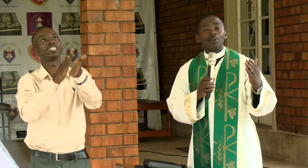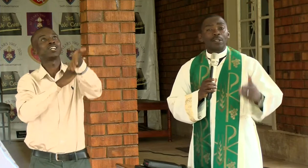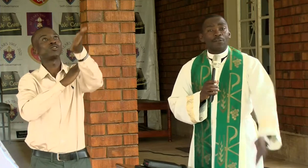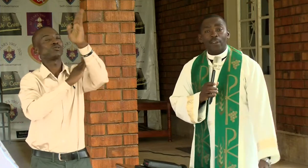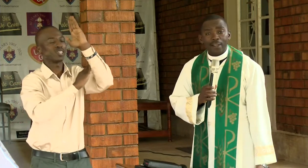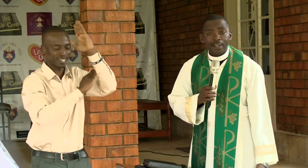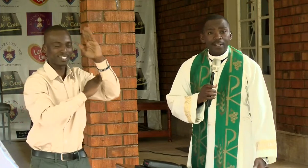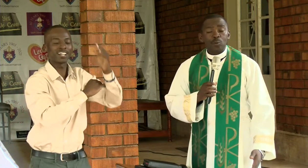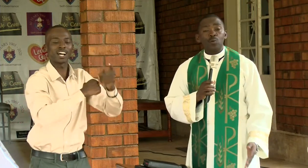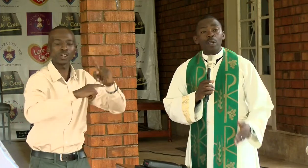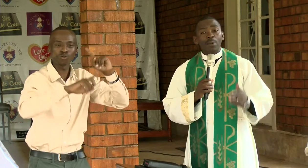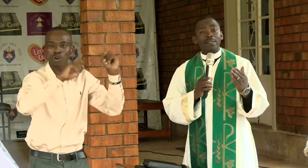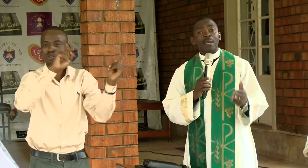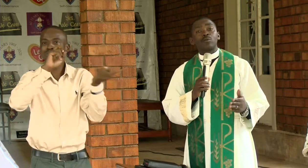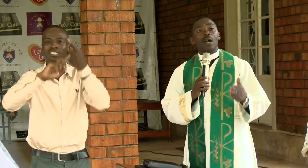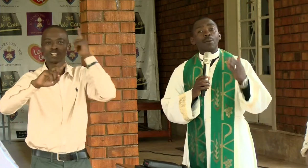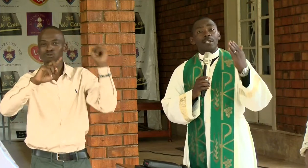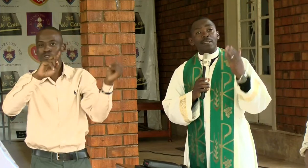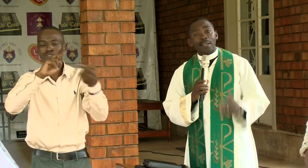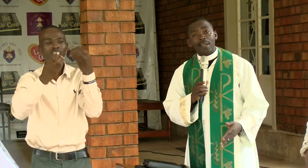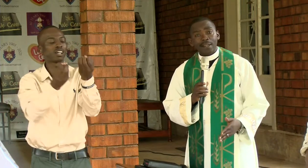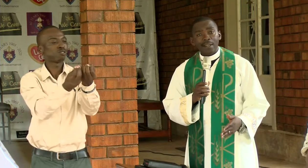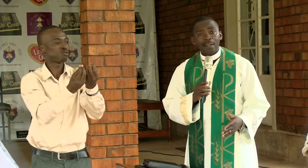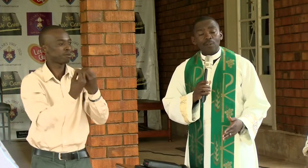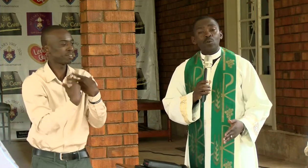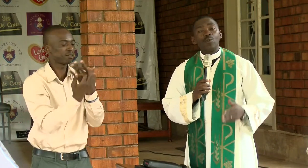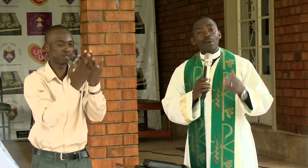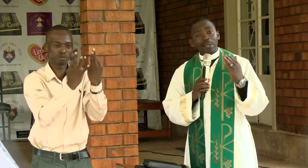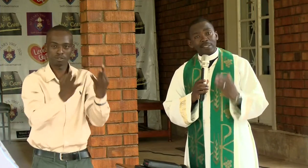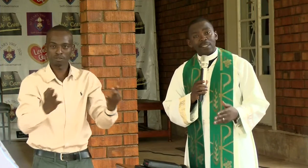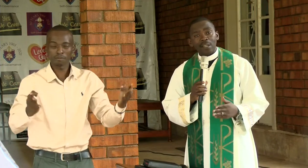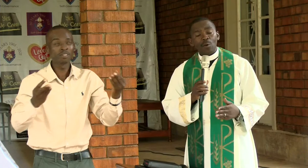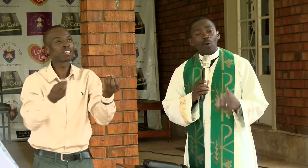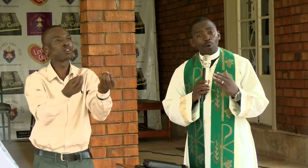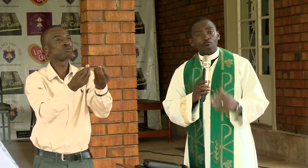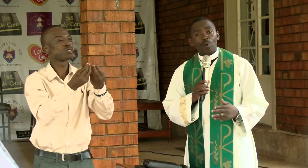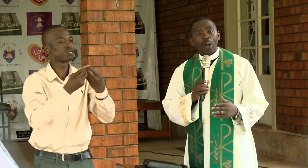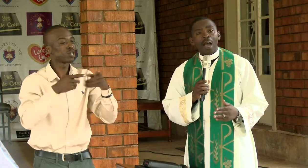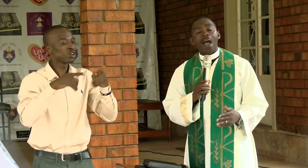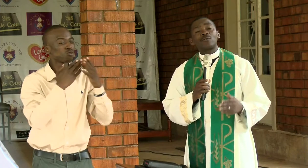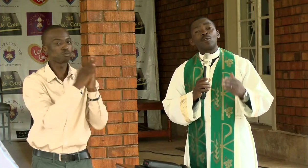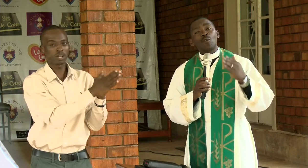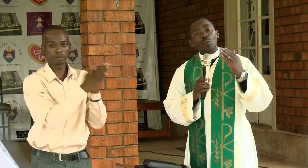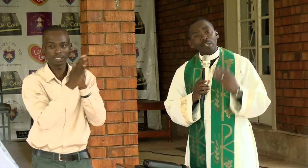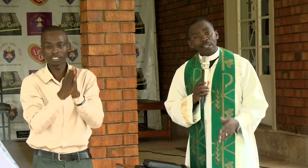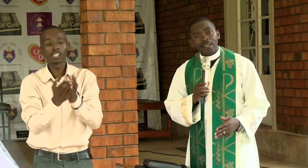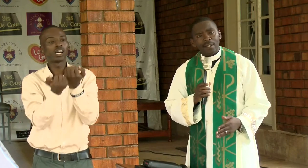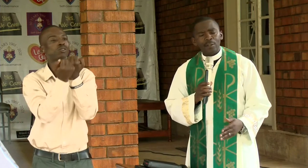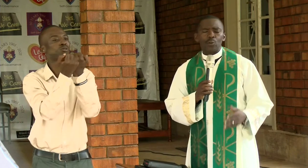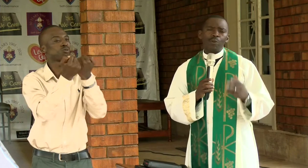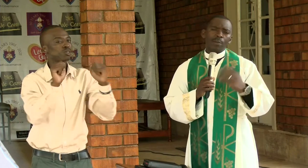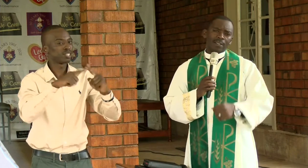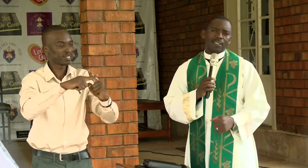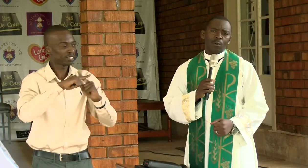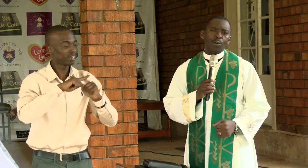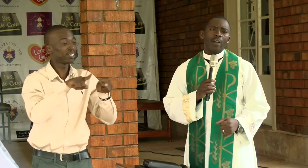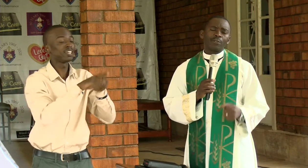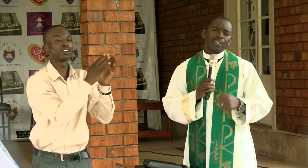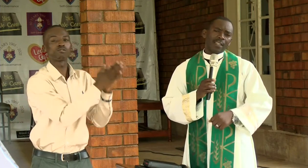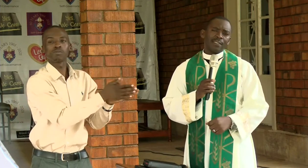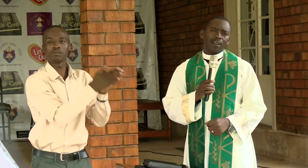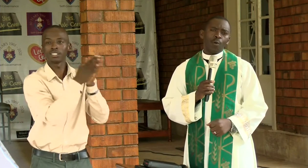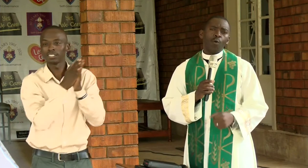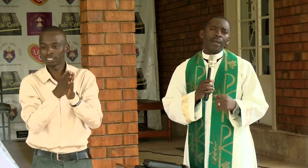atuwanidde entalo zaffe tumwebaze atugabiridde tumwebaze oyo atulokodde tumwebaze